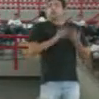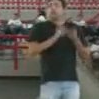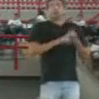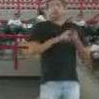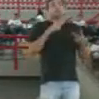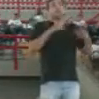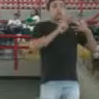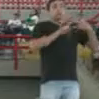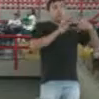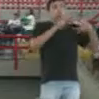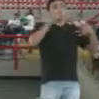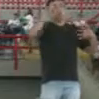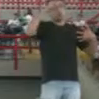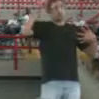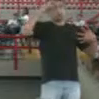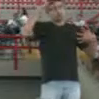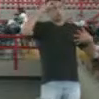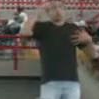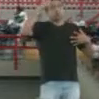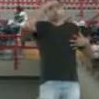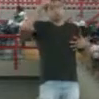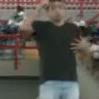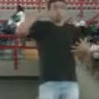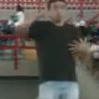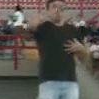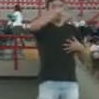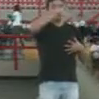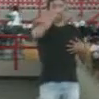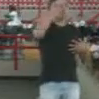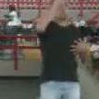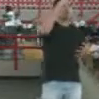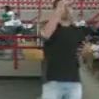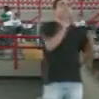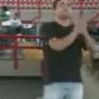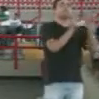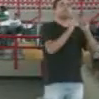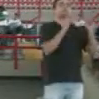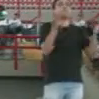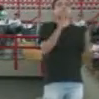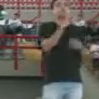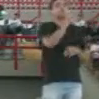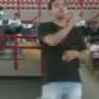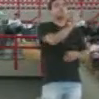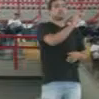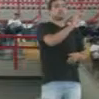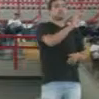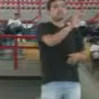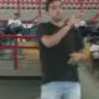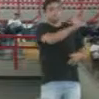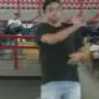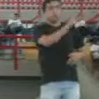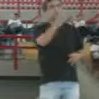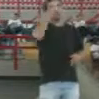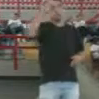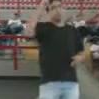Cultura popular ou cybercultura? A cybercultura ou cibercultura, que